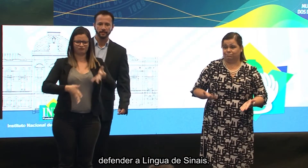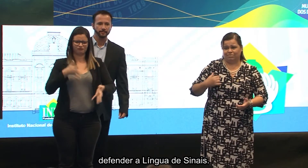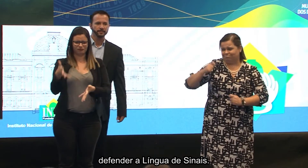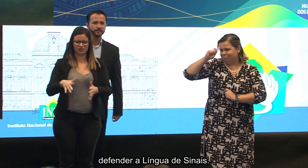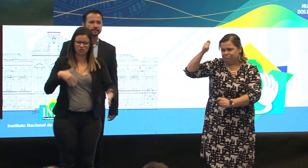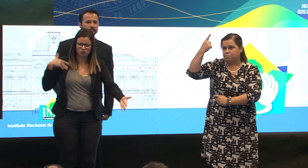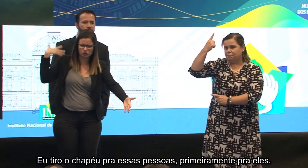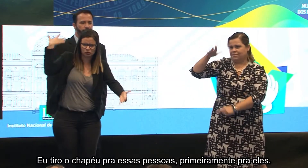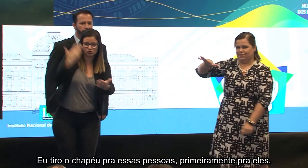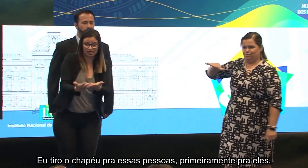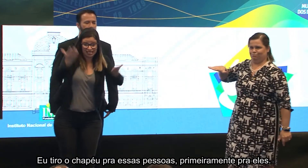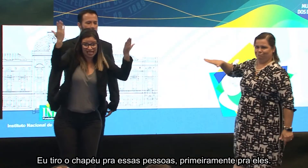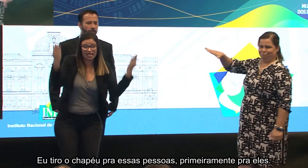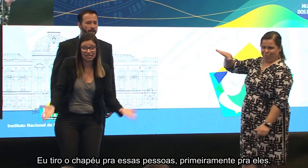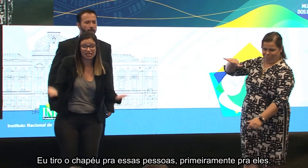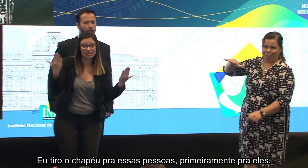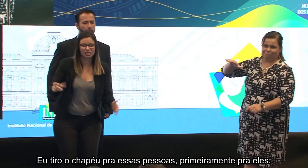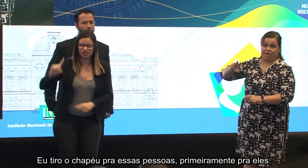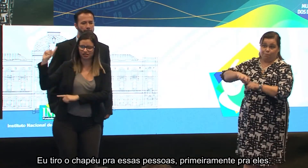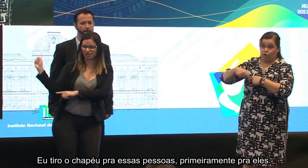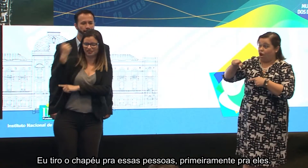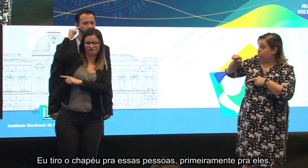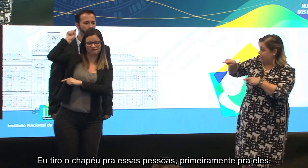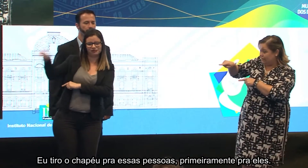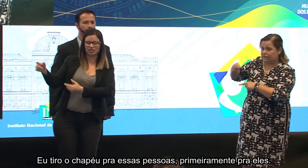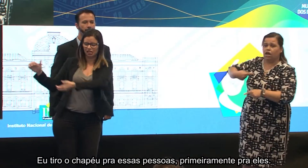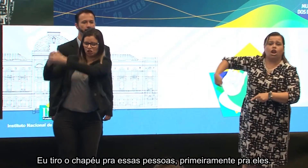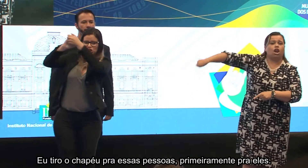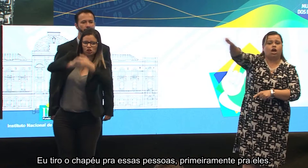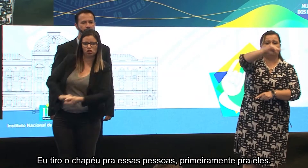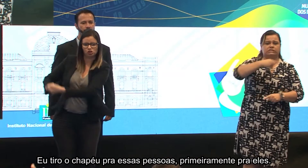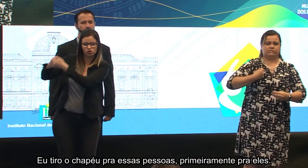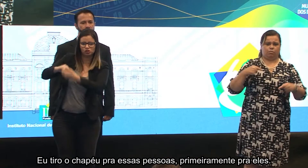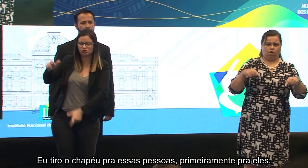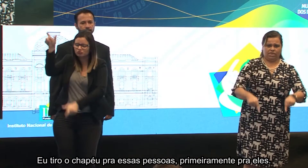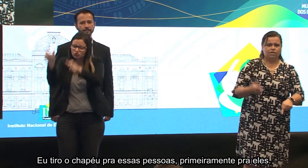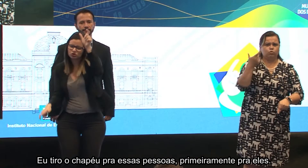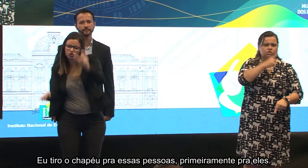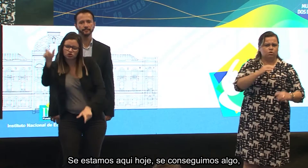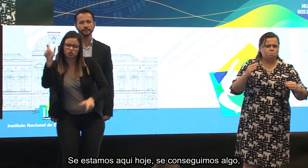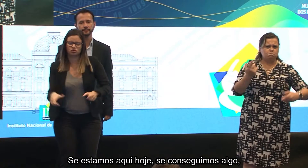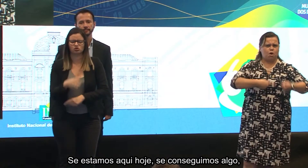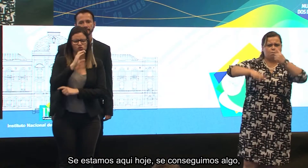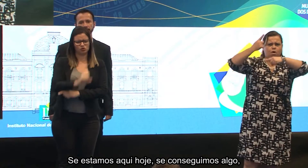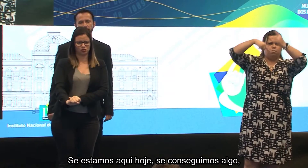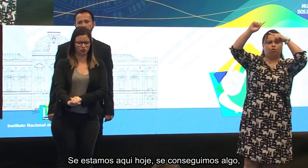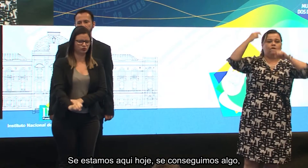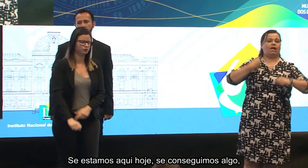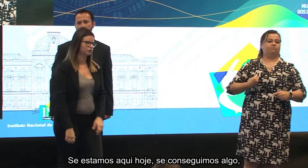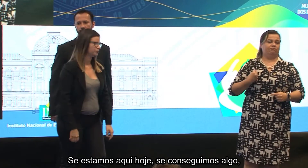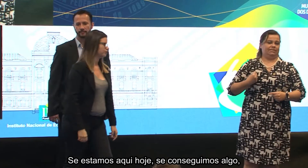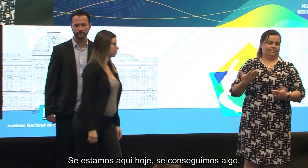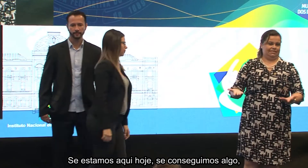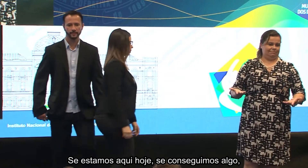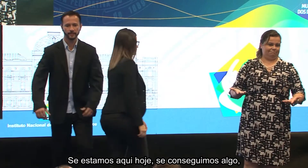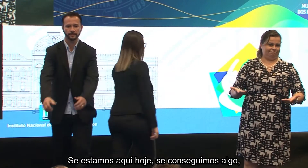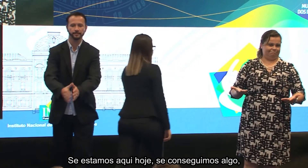sinais. Então, eu tiro o chapéu principalmente para essas pessoas, primeiramente para eles. Se estamos aqui hoje, se conseguimos